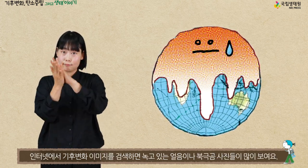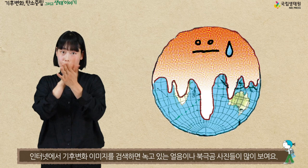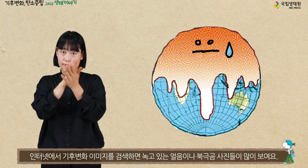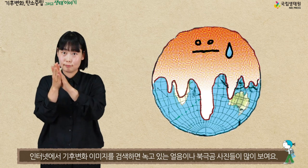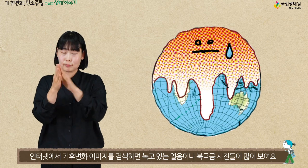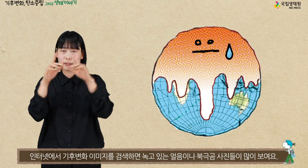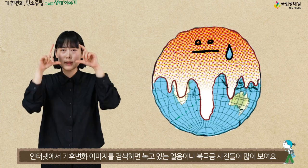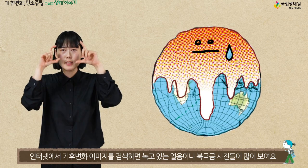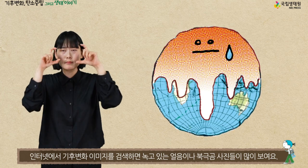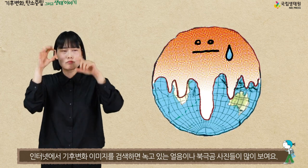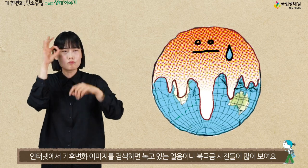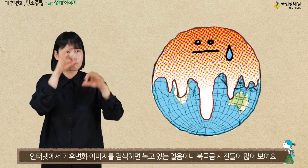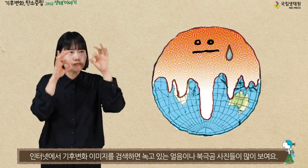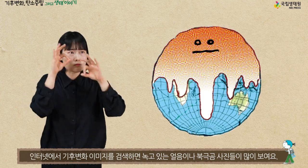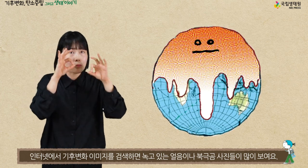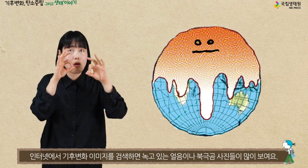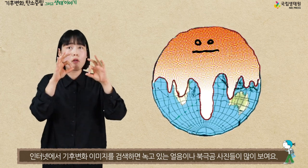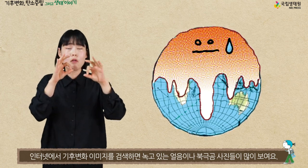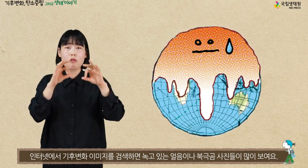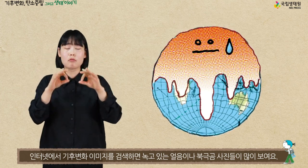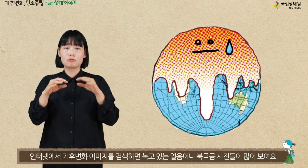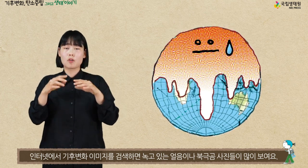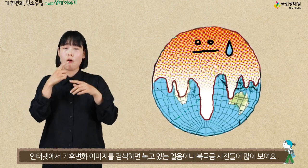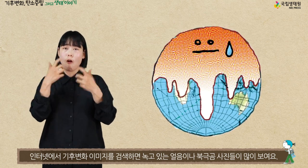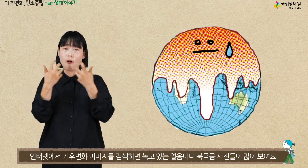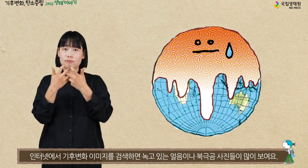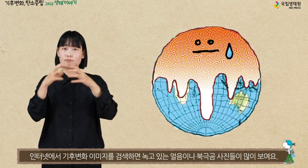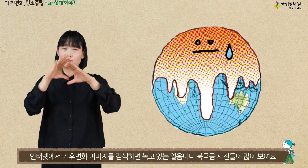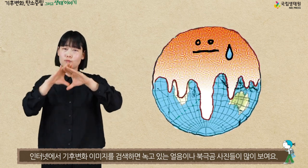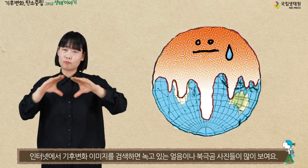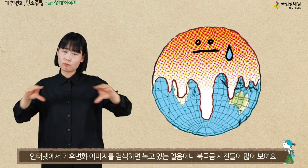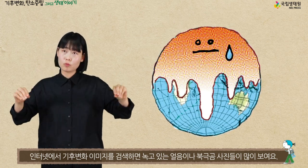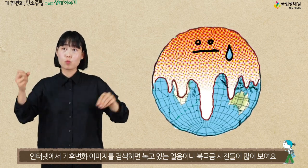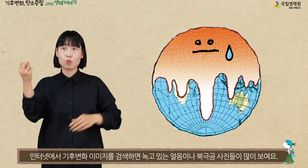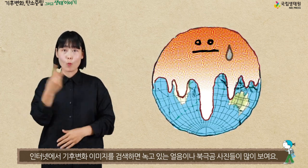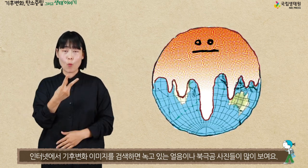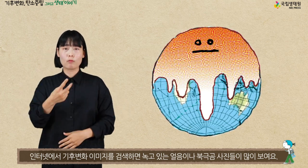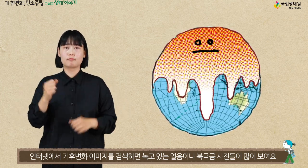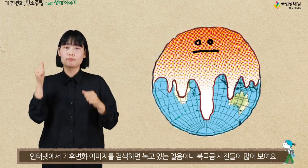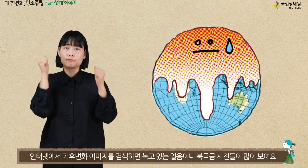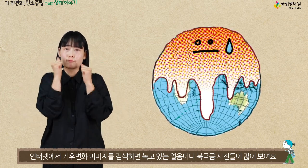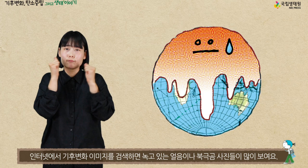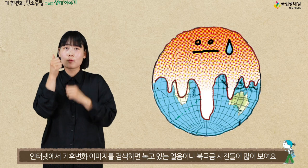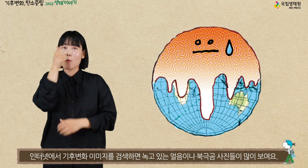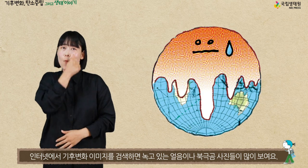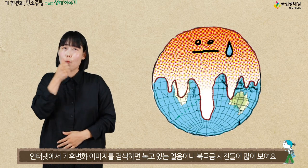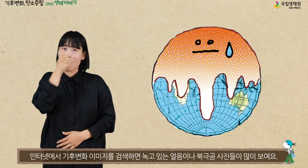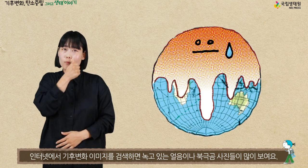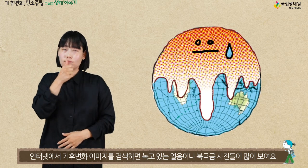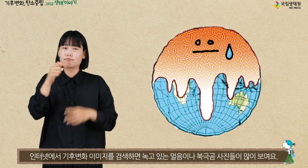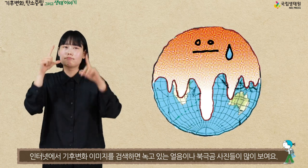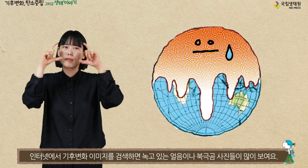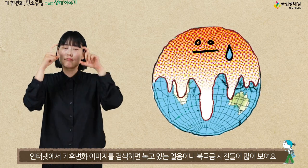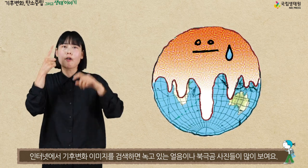인터넷에서 기후변화 이미지를 검색하면 녹고 있는 얼음이나 북극곰 사진들이 많이 보여요.